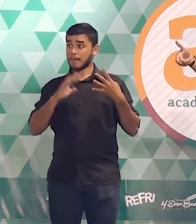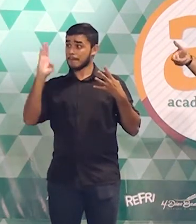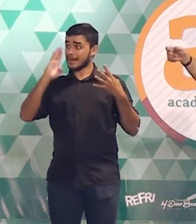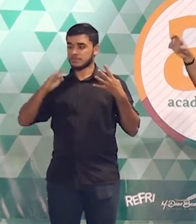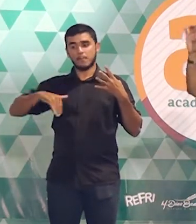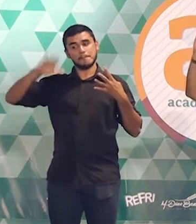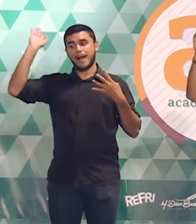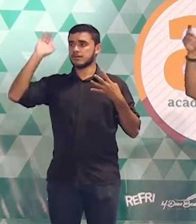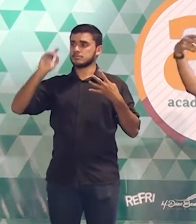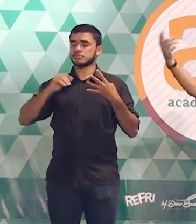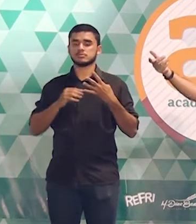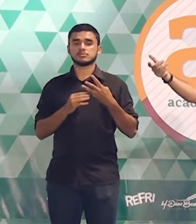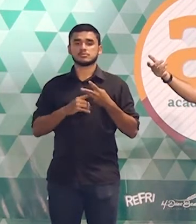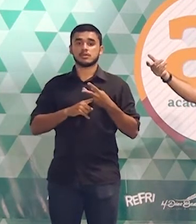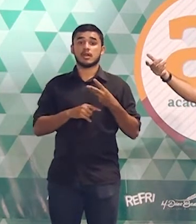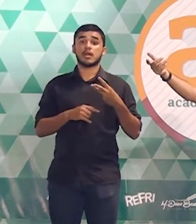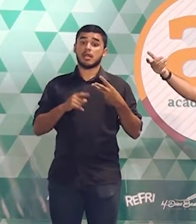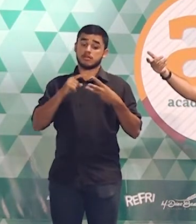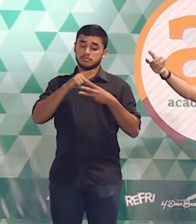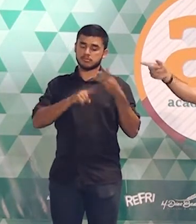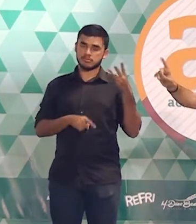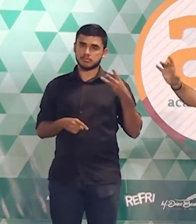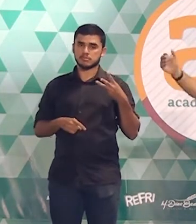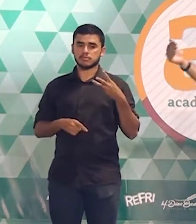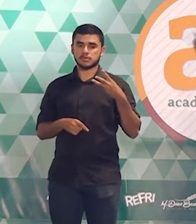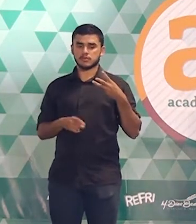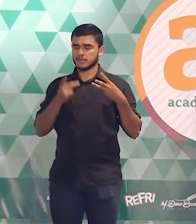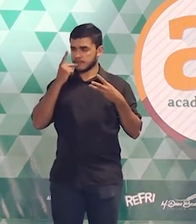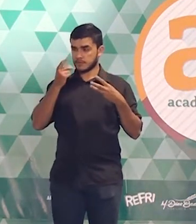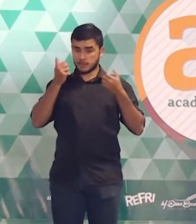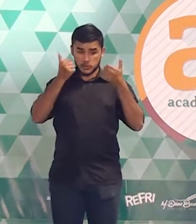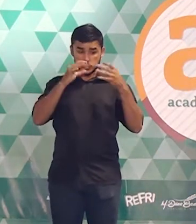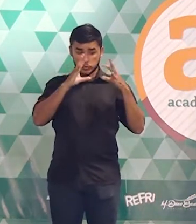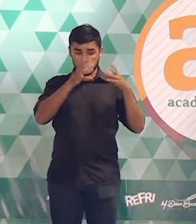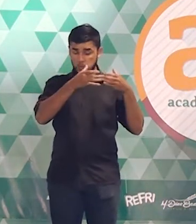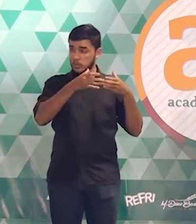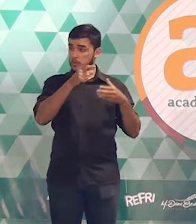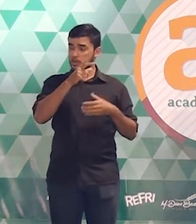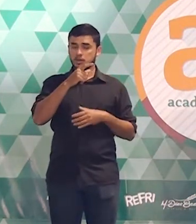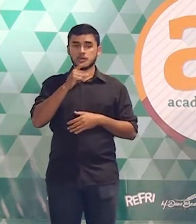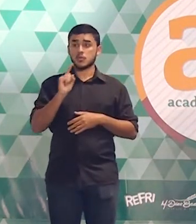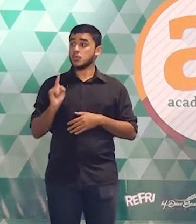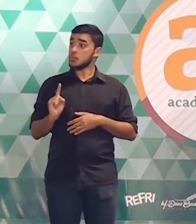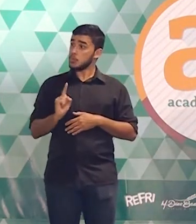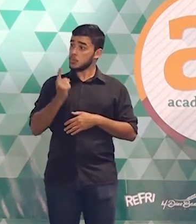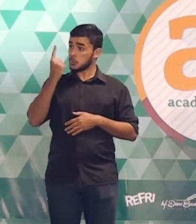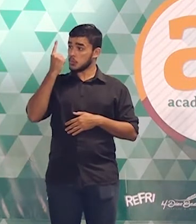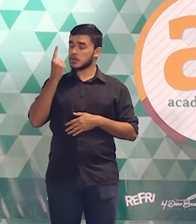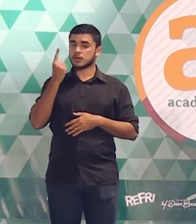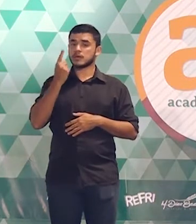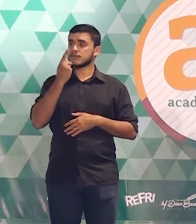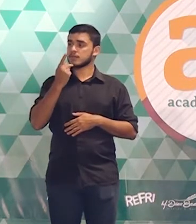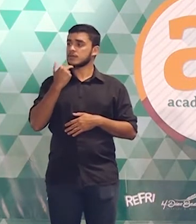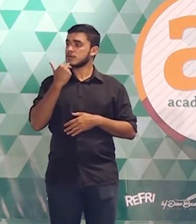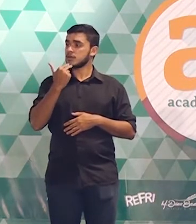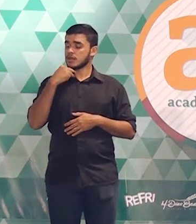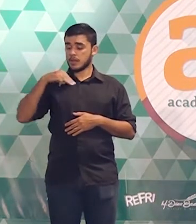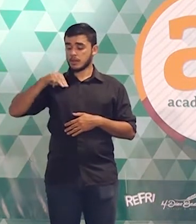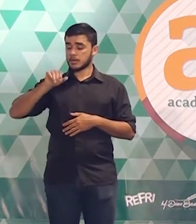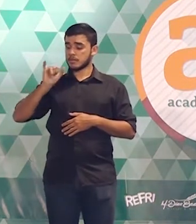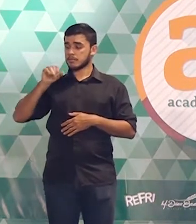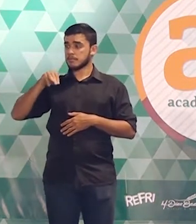sabia, curiosidade, você sabia que de todos esses países, o único que usa o